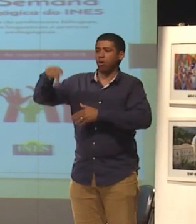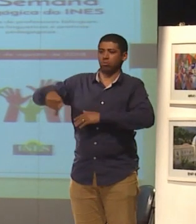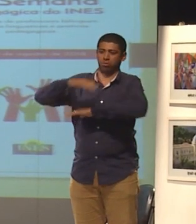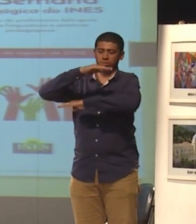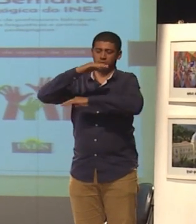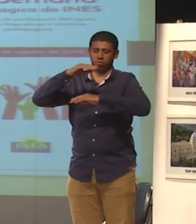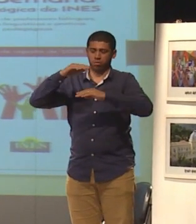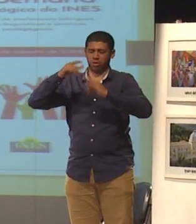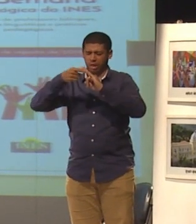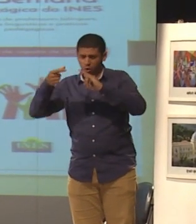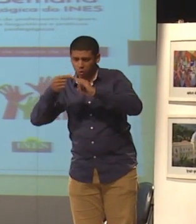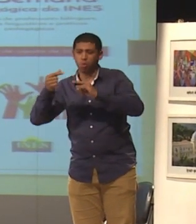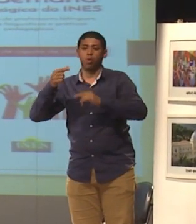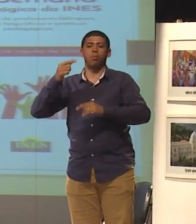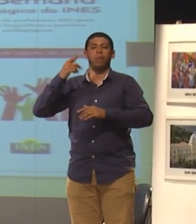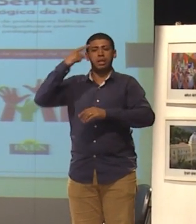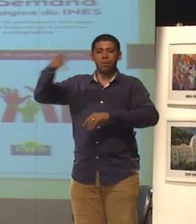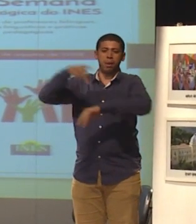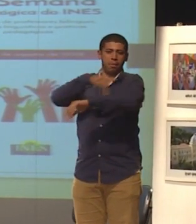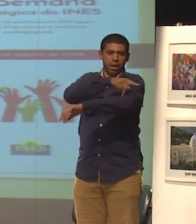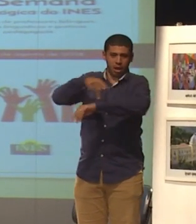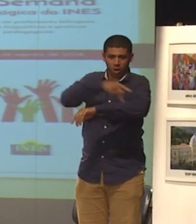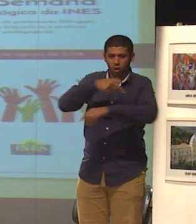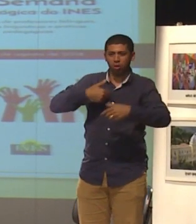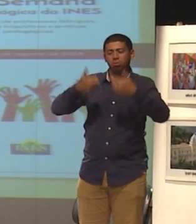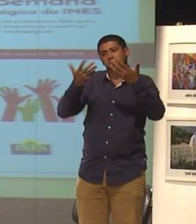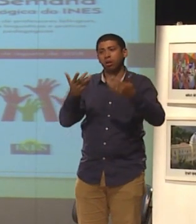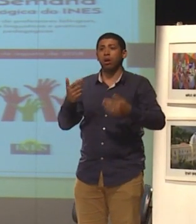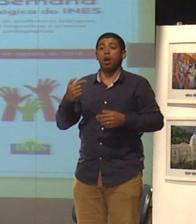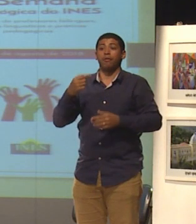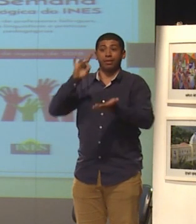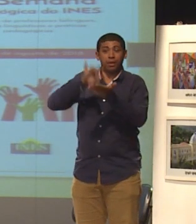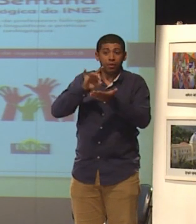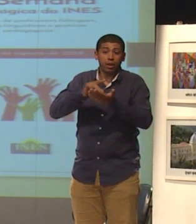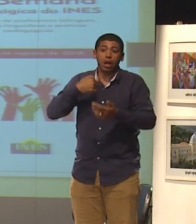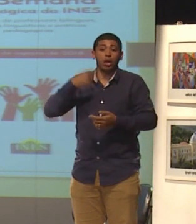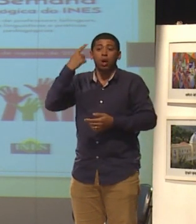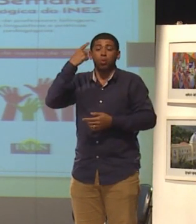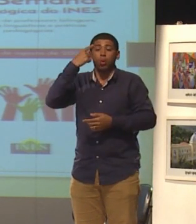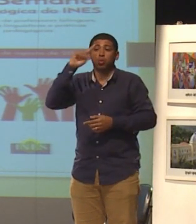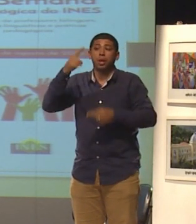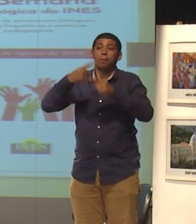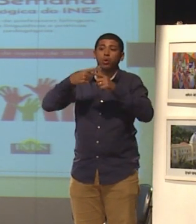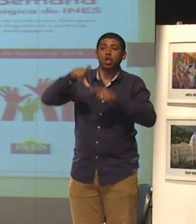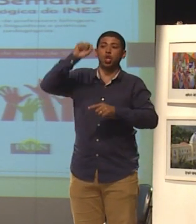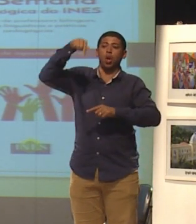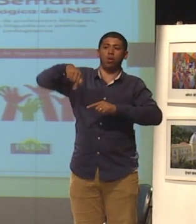Bom, eu gostaria de agradecer o convite aqui do DESU, né, para participar da Semana Pedagógica. Na realidade,